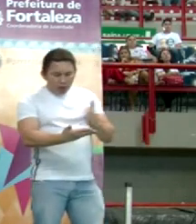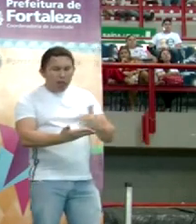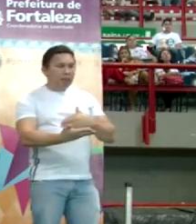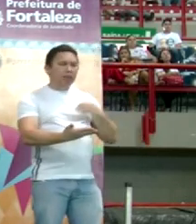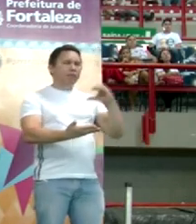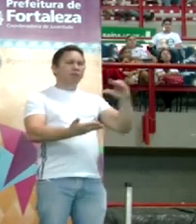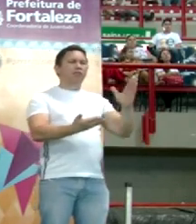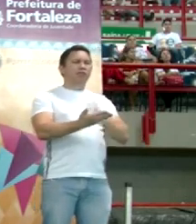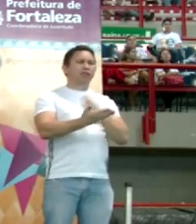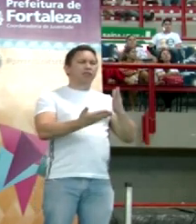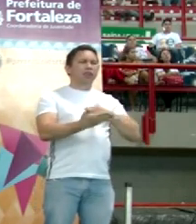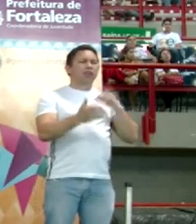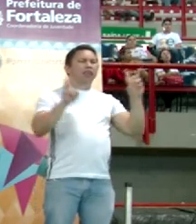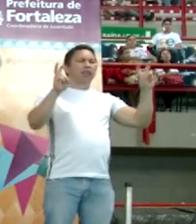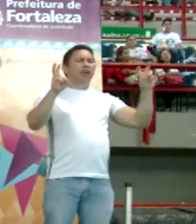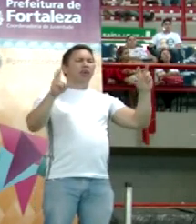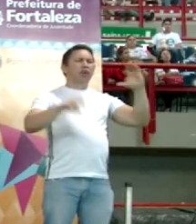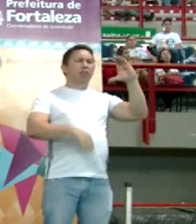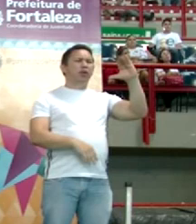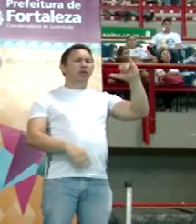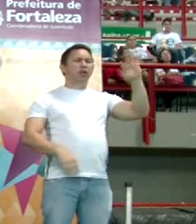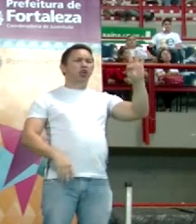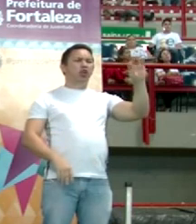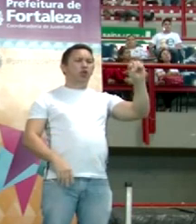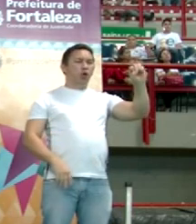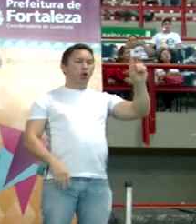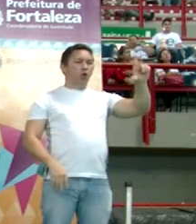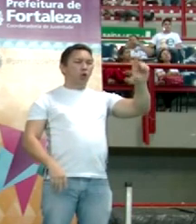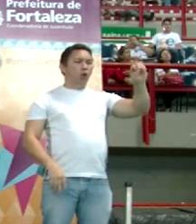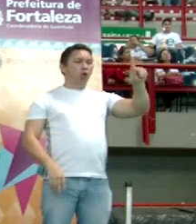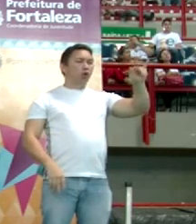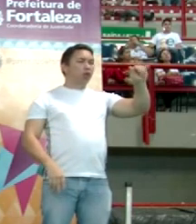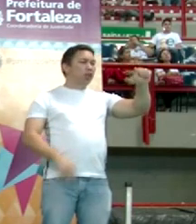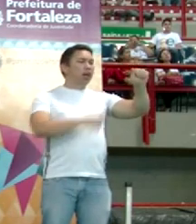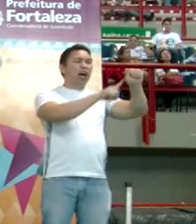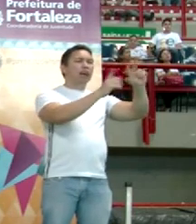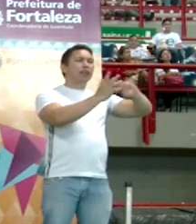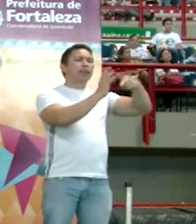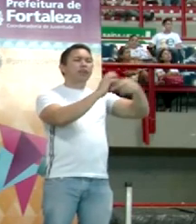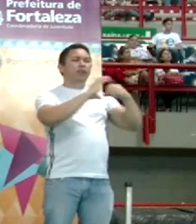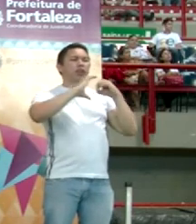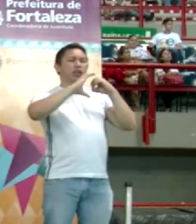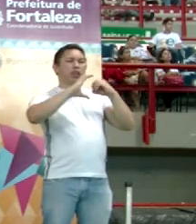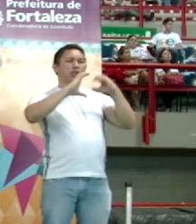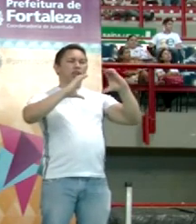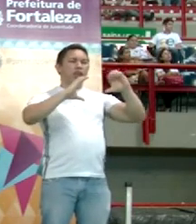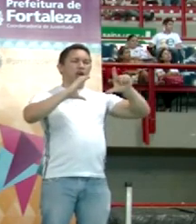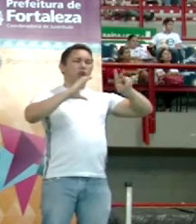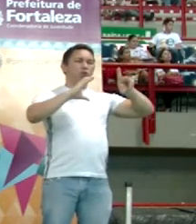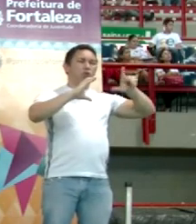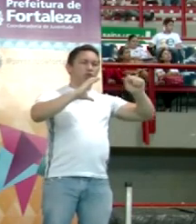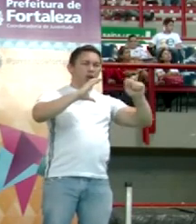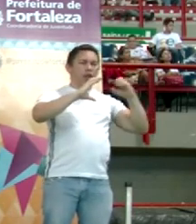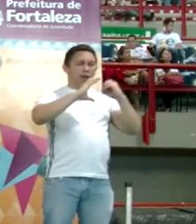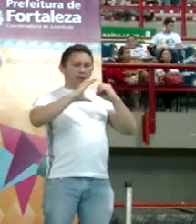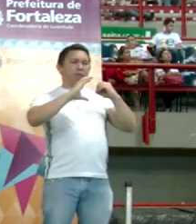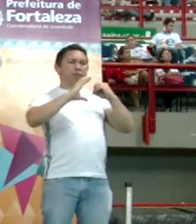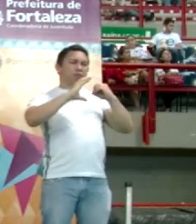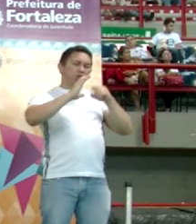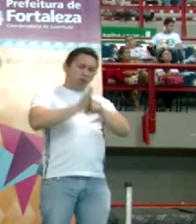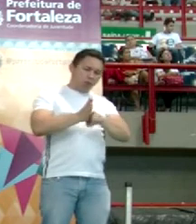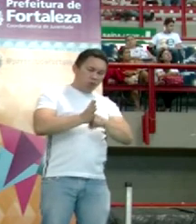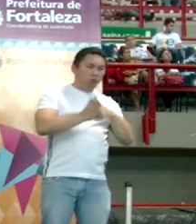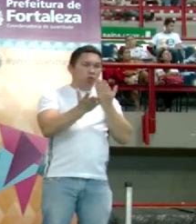sei lá, citologia. Vai estudar célula. Vai estudar célula. E está lá